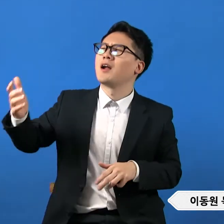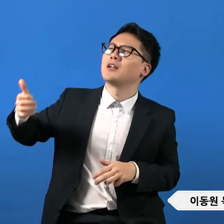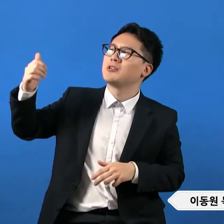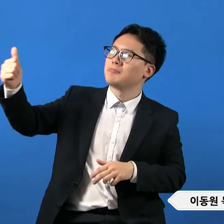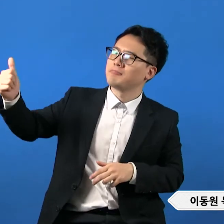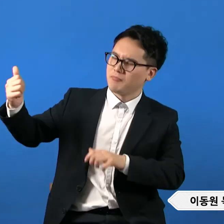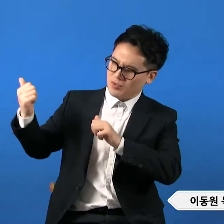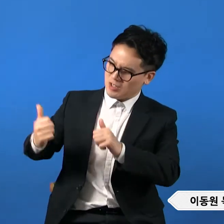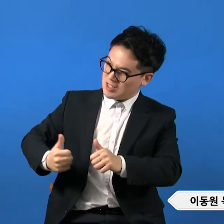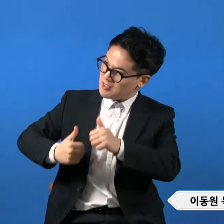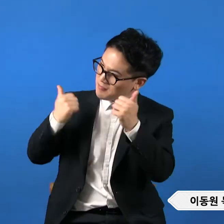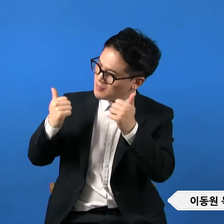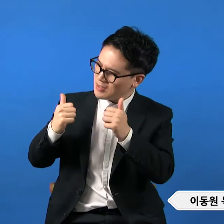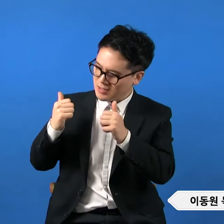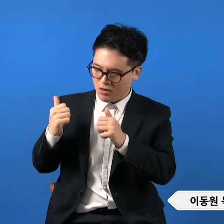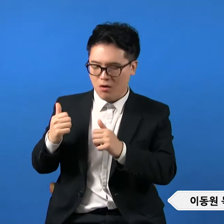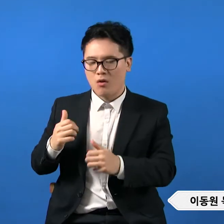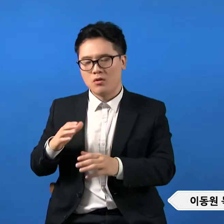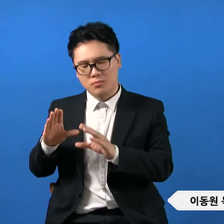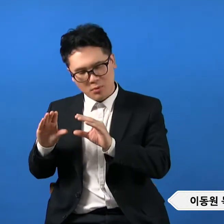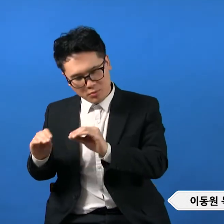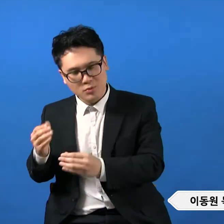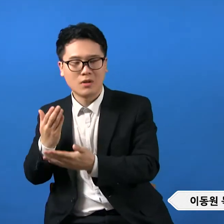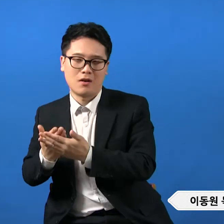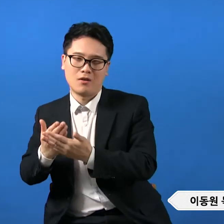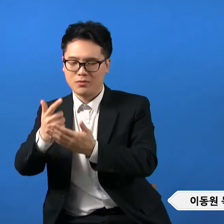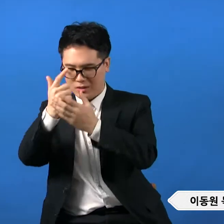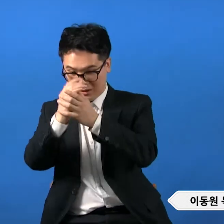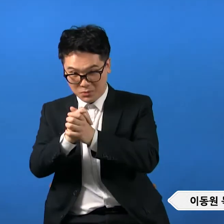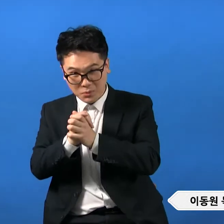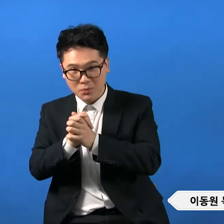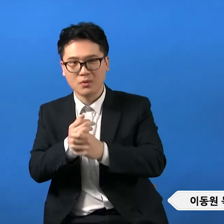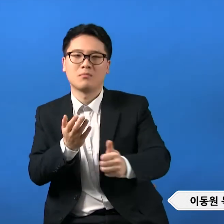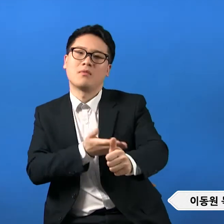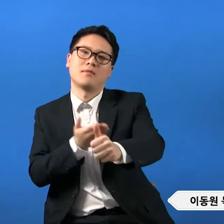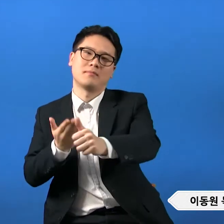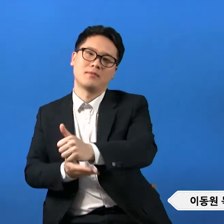달라고 기도하는 여러분과 제가 될 수 있기를 주의 이름으로 축원합니다.